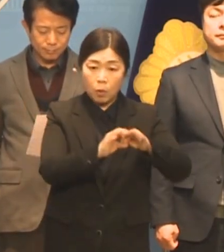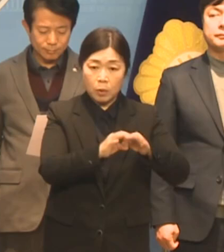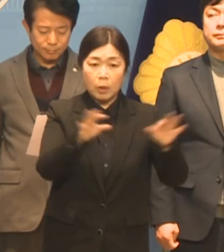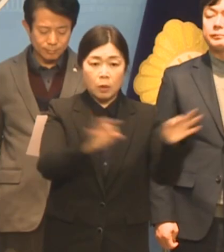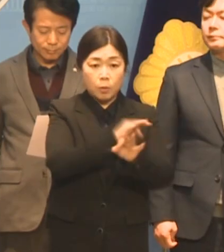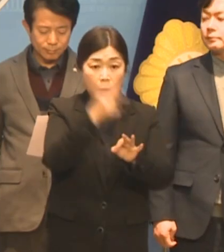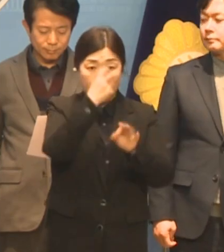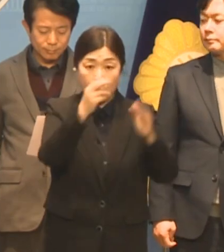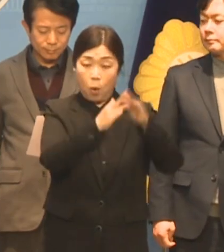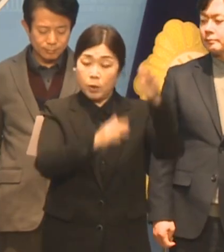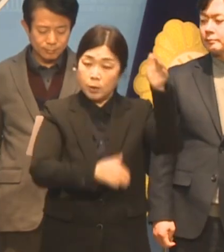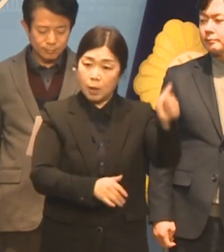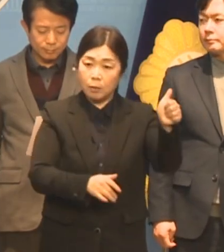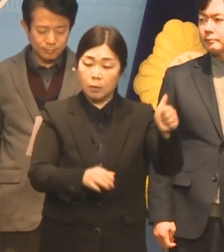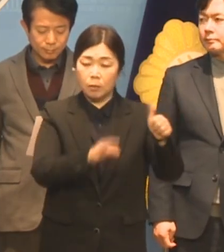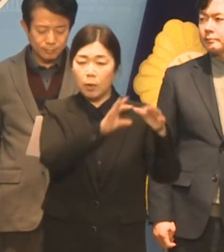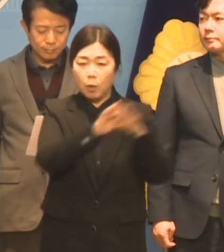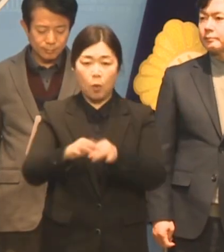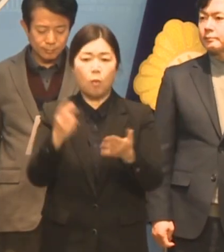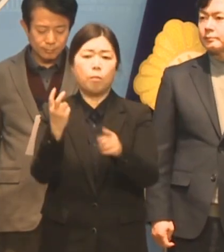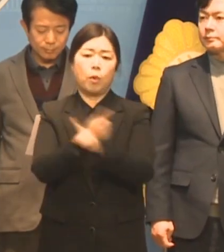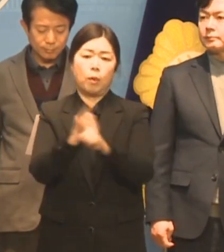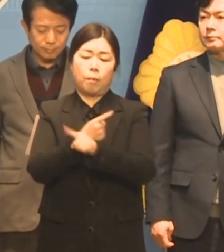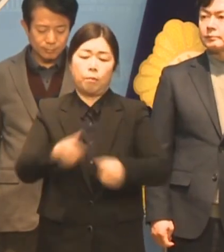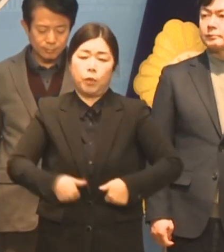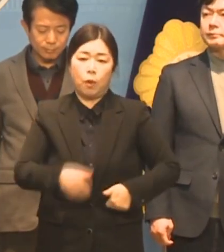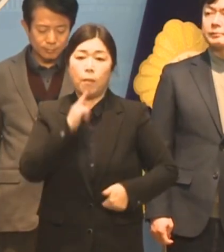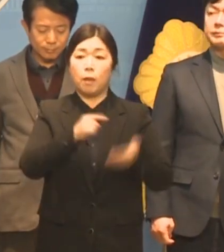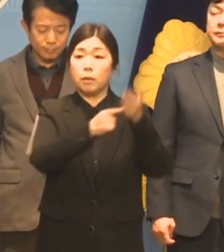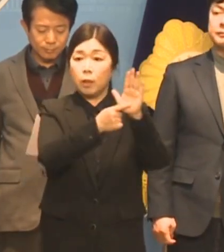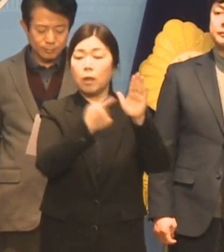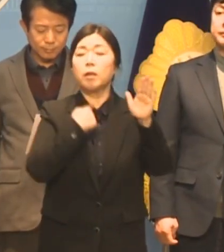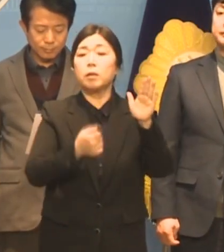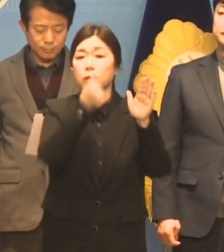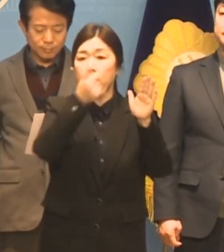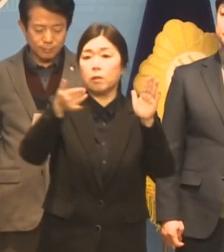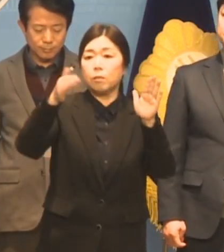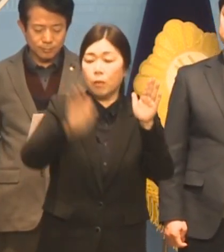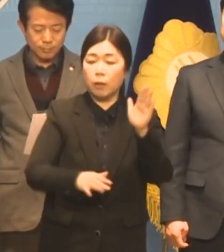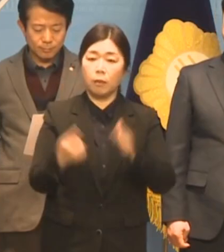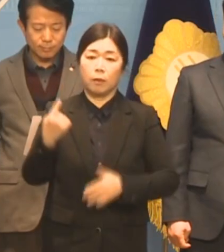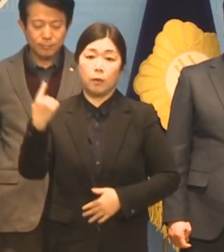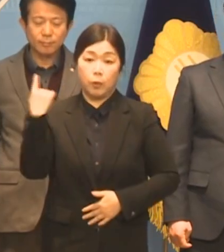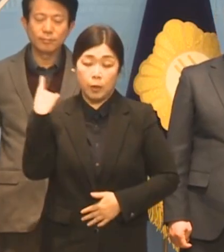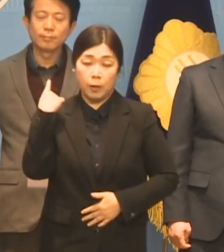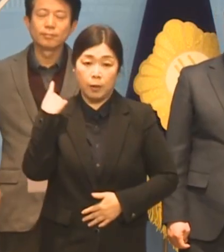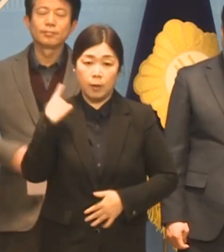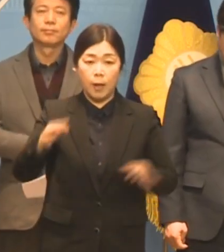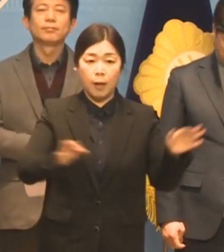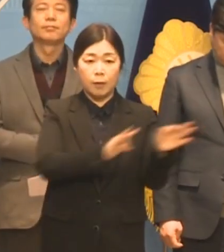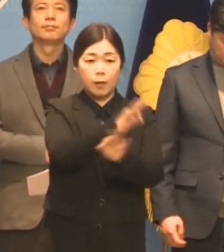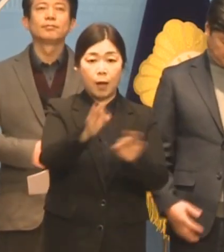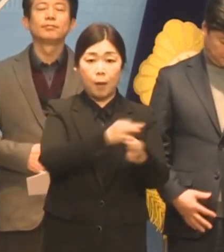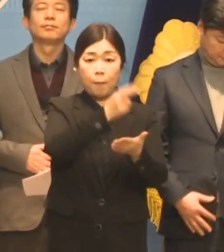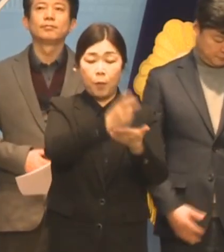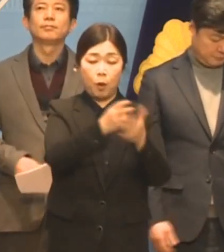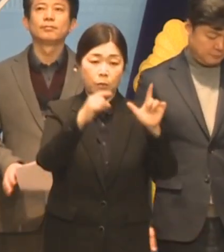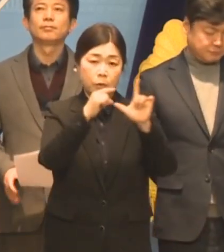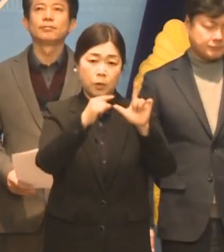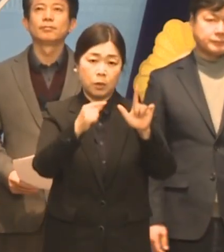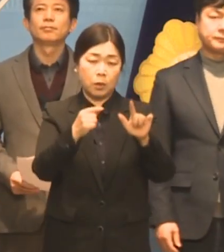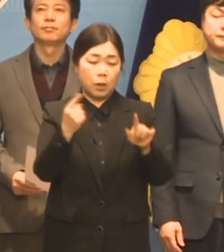금융감독원장의 경우에는 적극적 의사를 피력한 바 있습니다. 그런데 어제 상법 개정안 중에 일부가